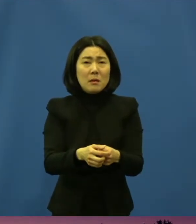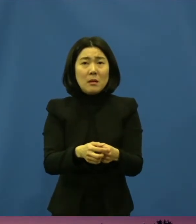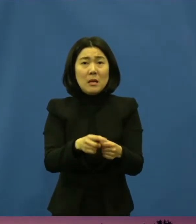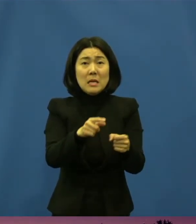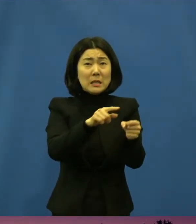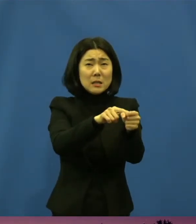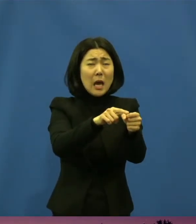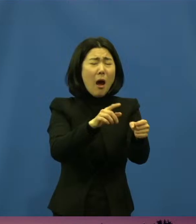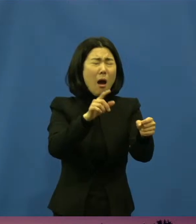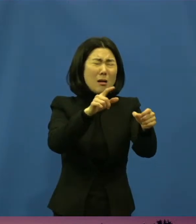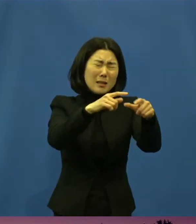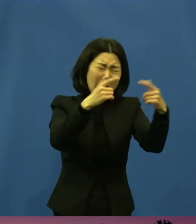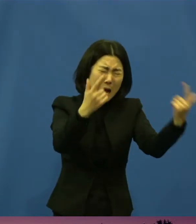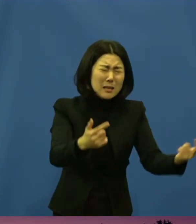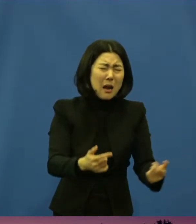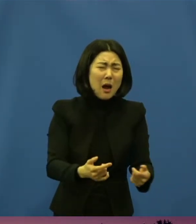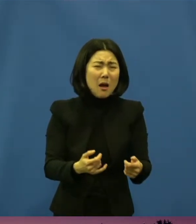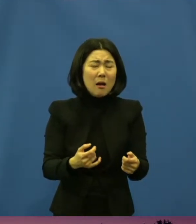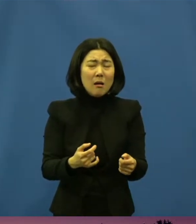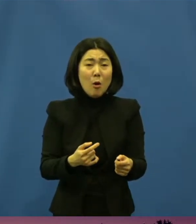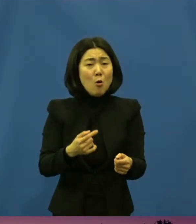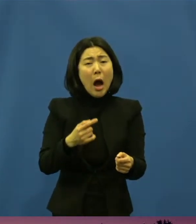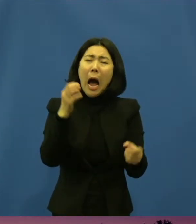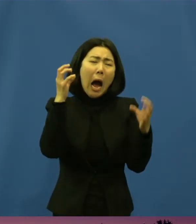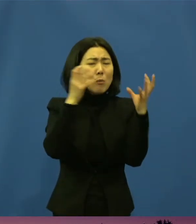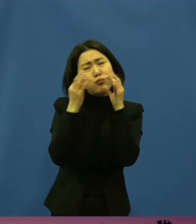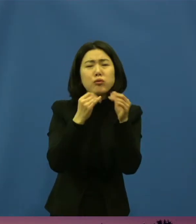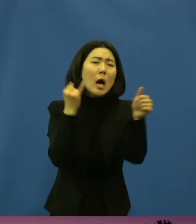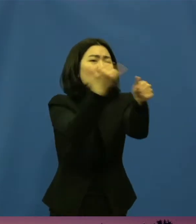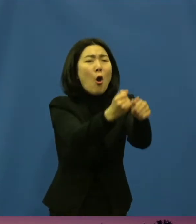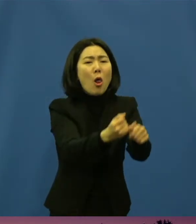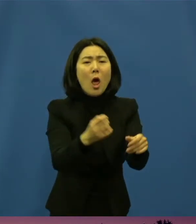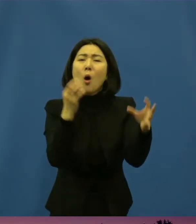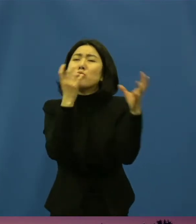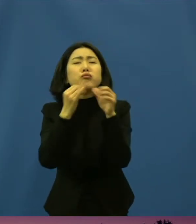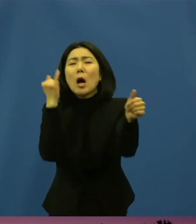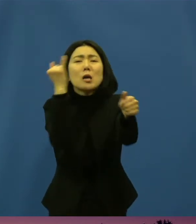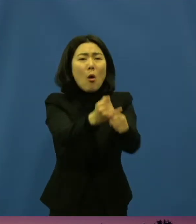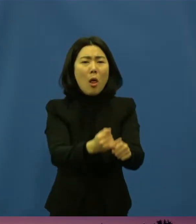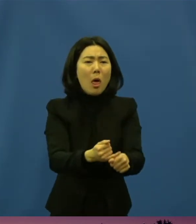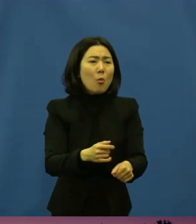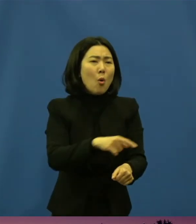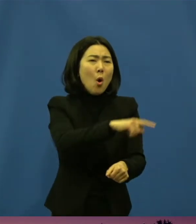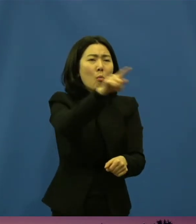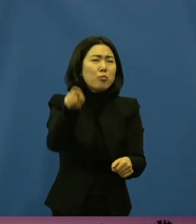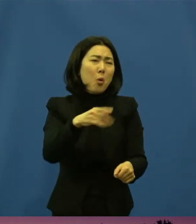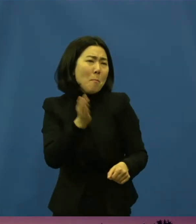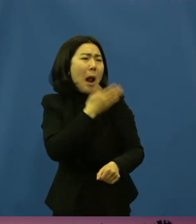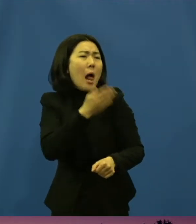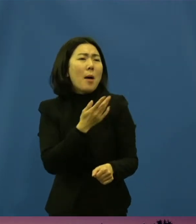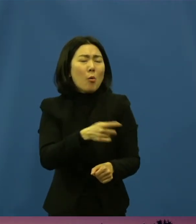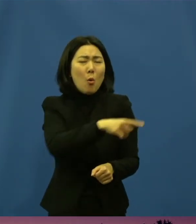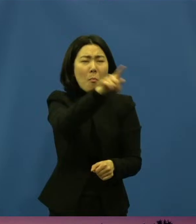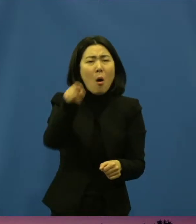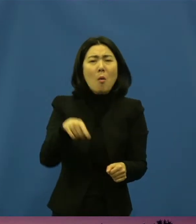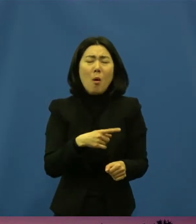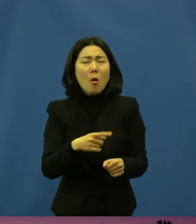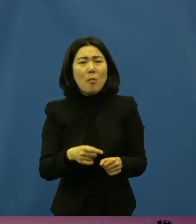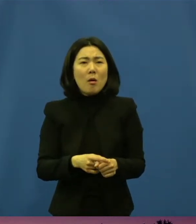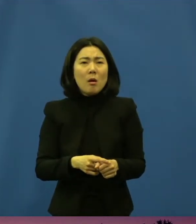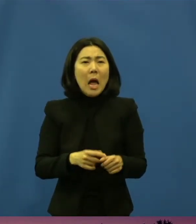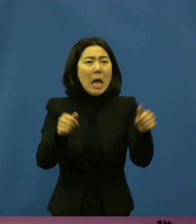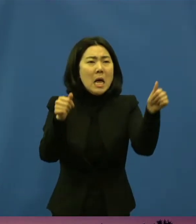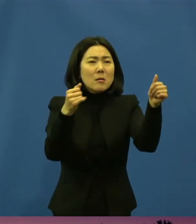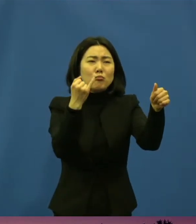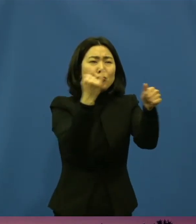여러분, 창세기가 왜 그렇게 중요한가 하면 모든 오리지널이 거기에 다 나와 있어. 가정의 오리지널, 부부의 관계의 오리지널, 남녀의